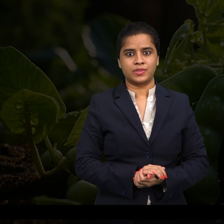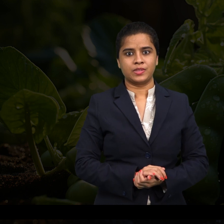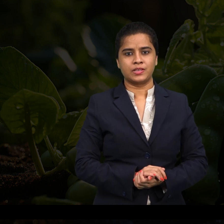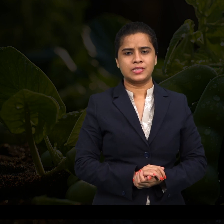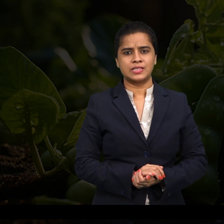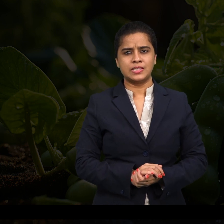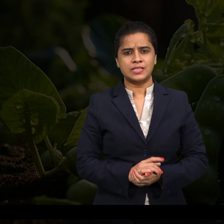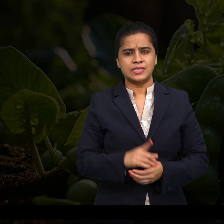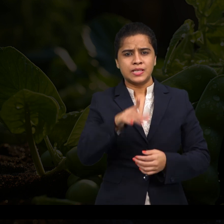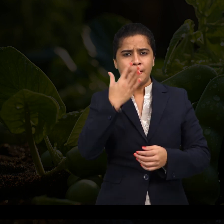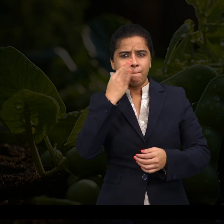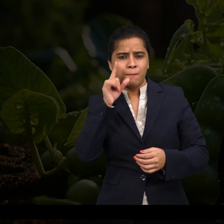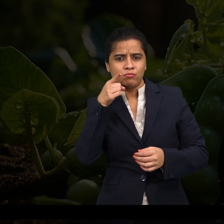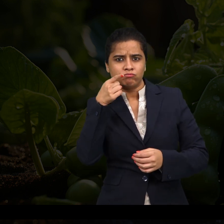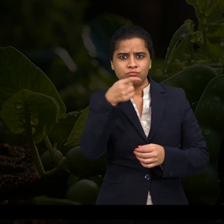కారకాలు.